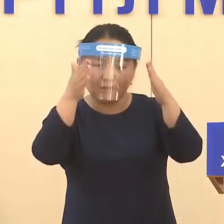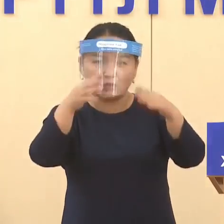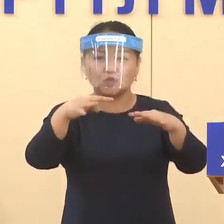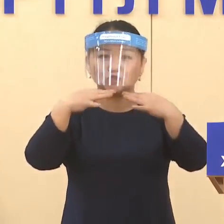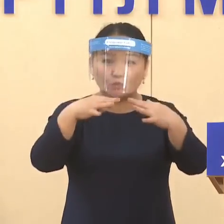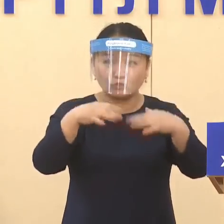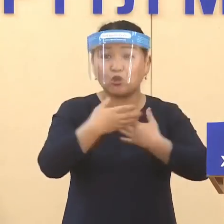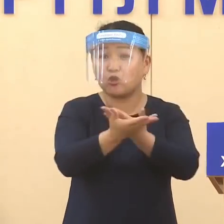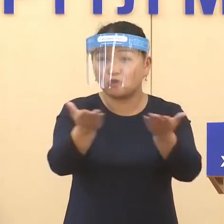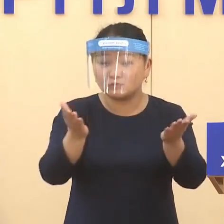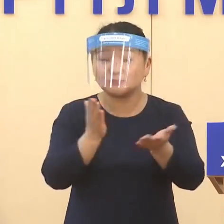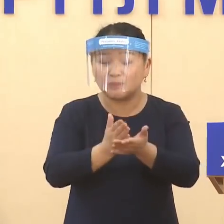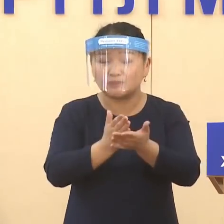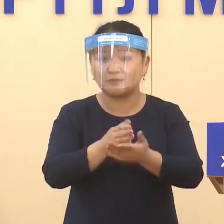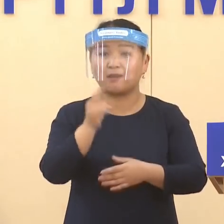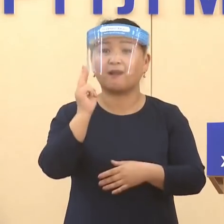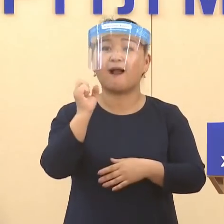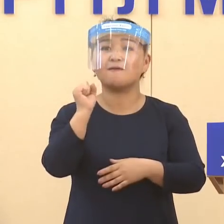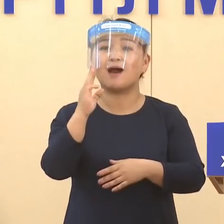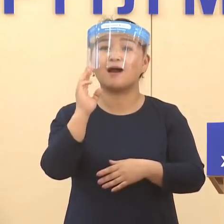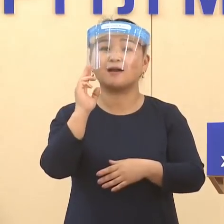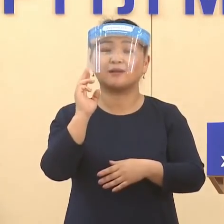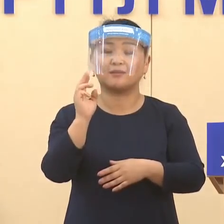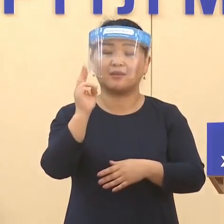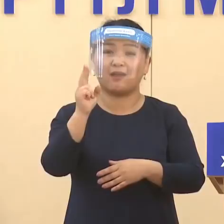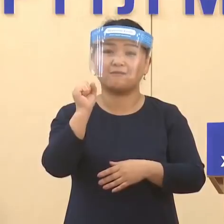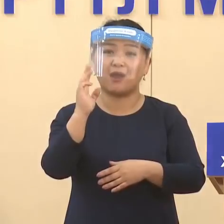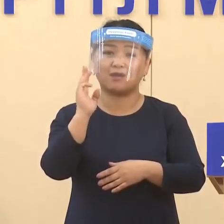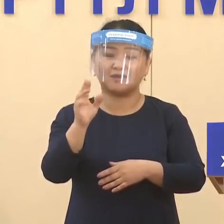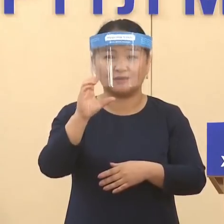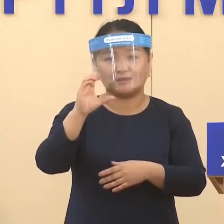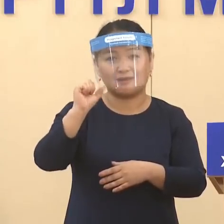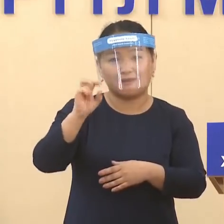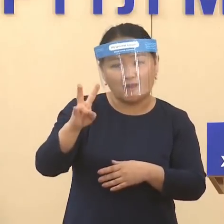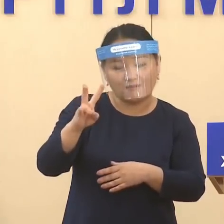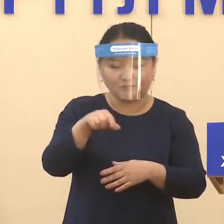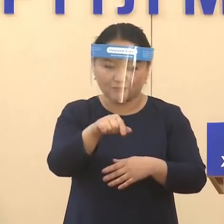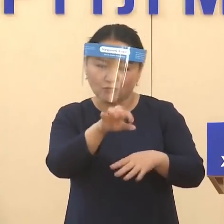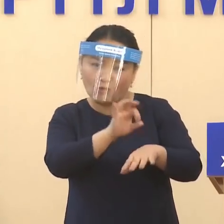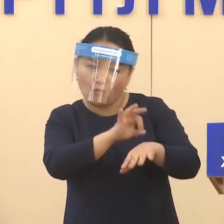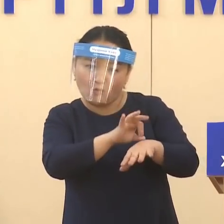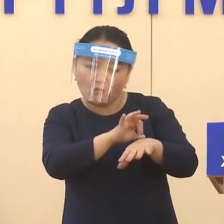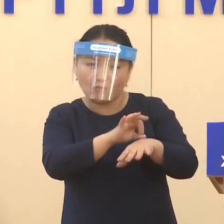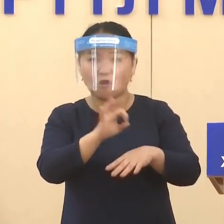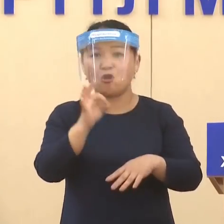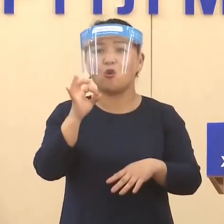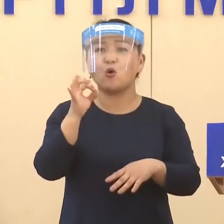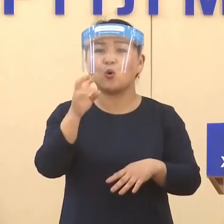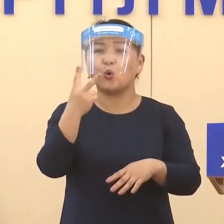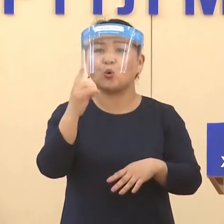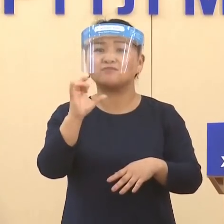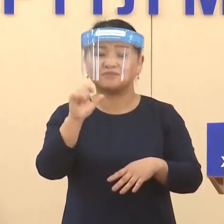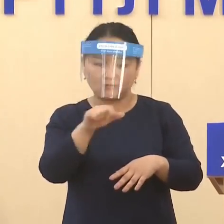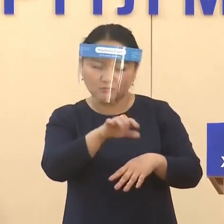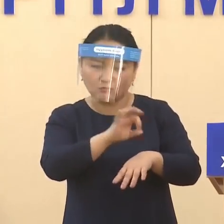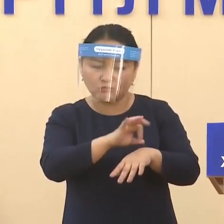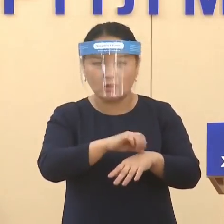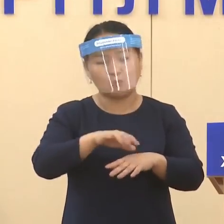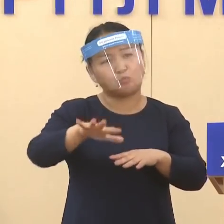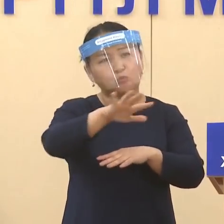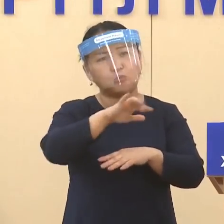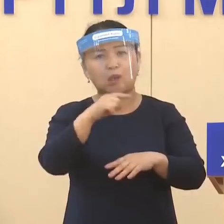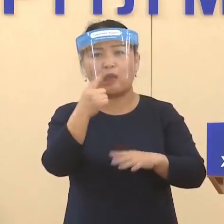байна. Кавасаки хам шинж өвчлөлтэй төстэй эргэнтэн тогтолцооны өрөвслийн хам шинжийн өвчлөл тус улсын нийт 18